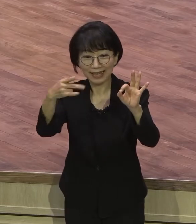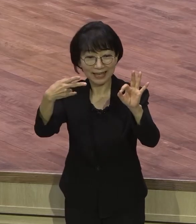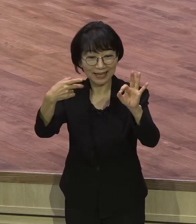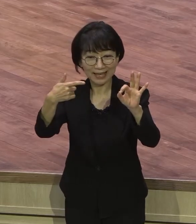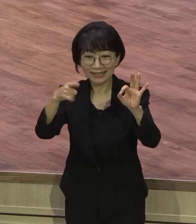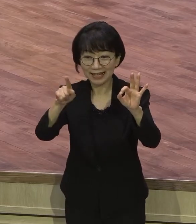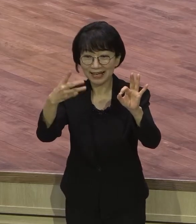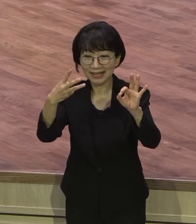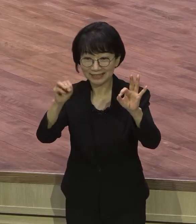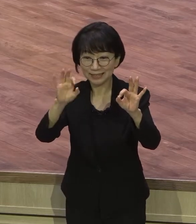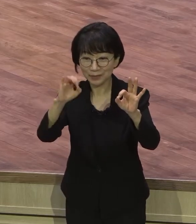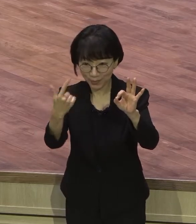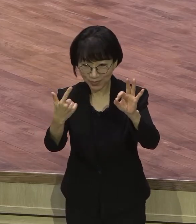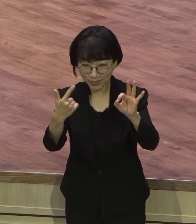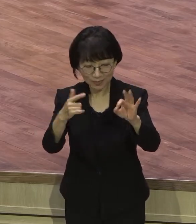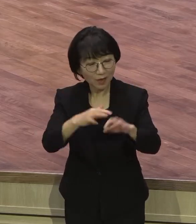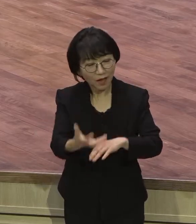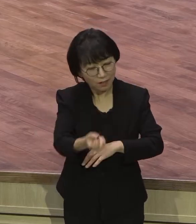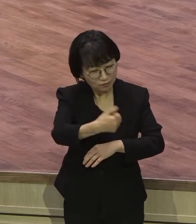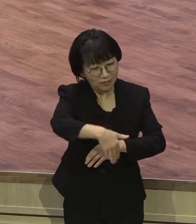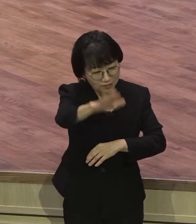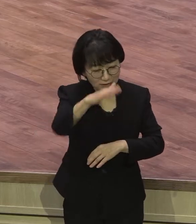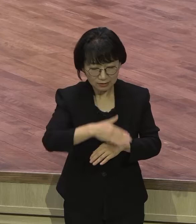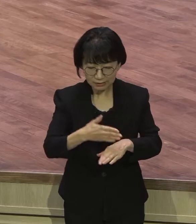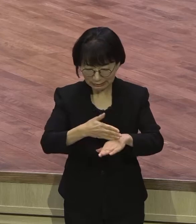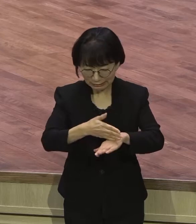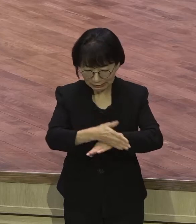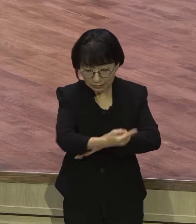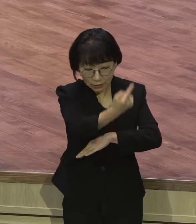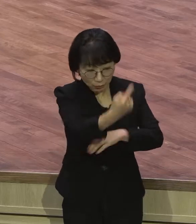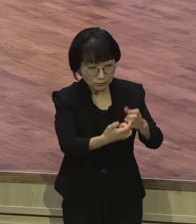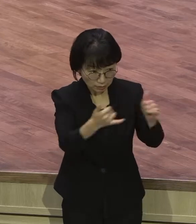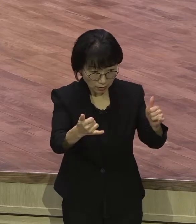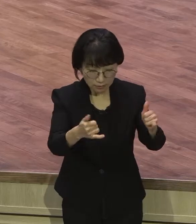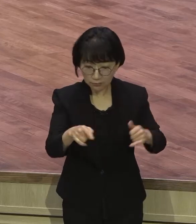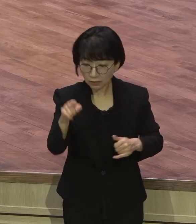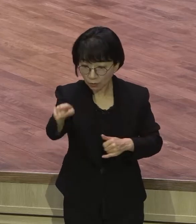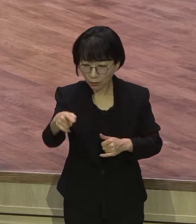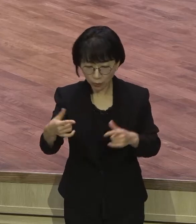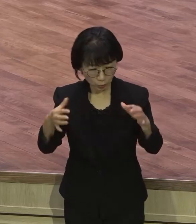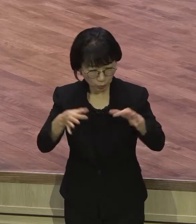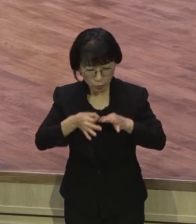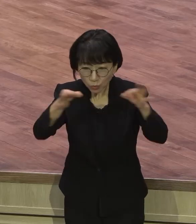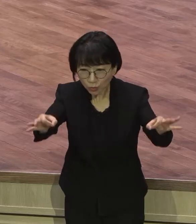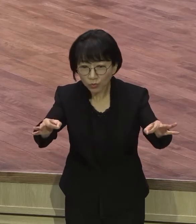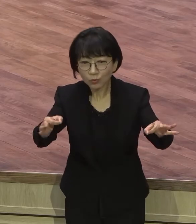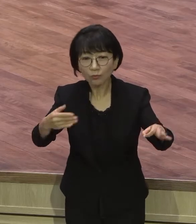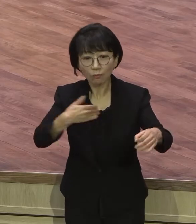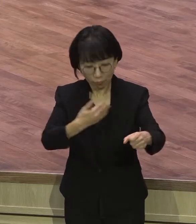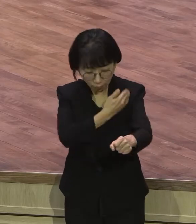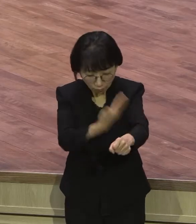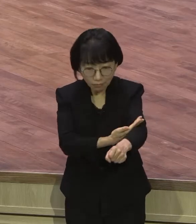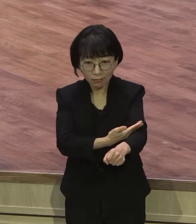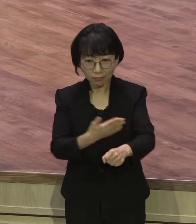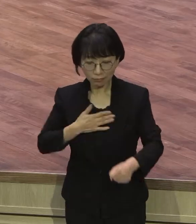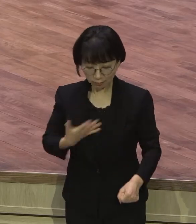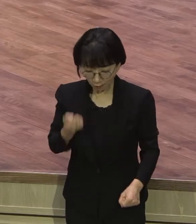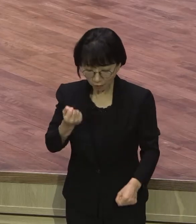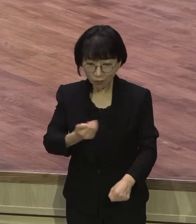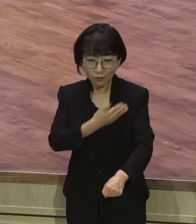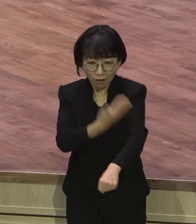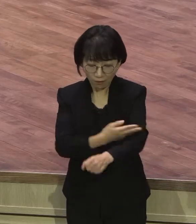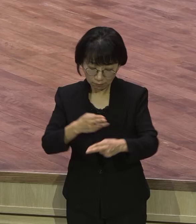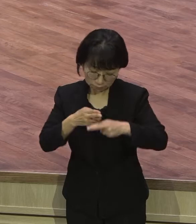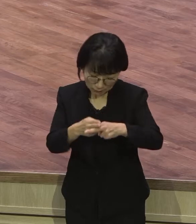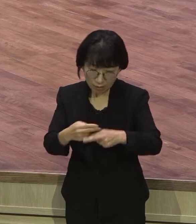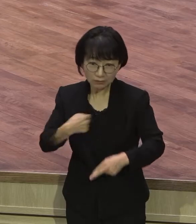너 것을 가지고 가라. 나중은 이 사람에게 너와 같이 주는 것이 내 뜻이니라. 내 것을 가지고 내 뜻대로 할